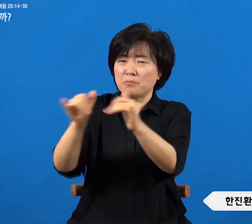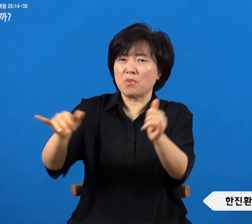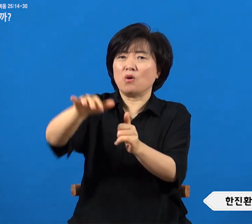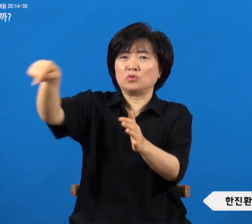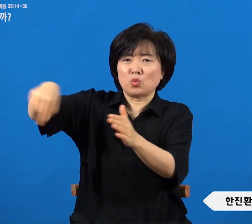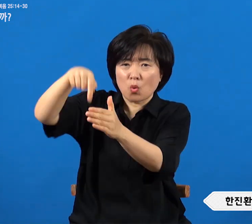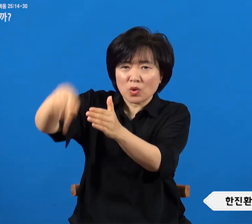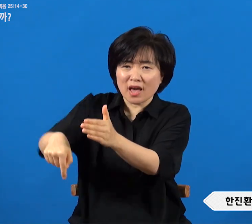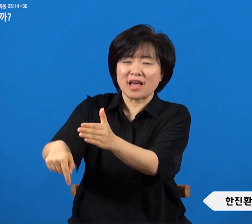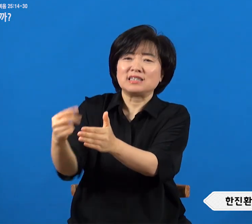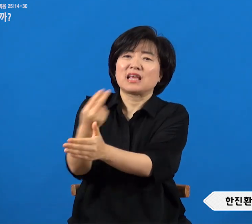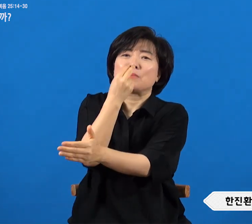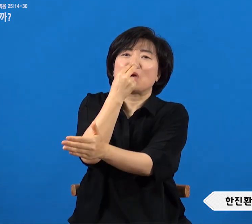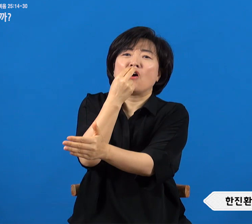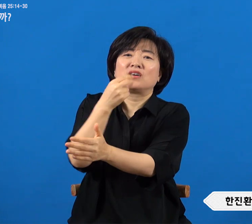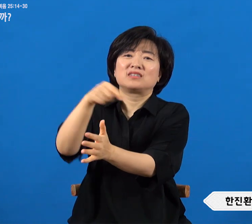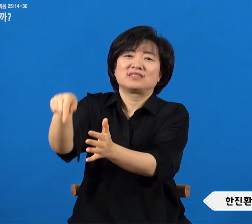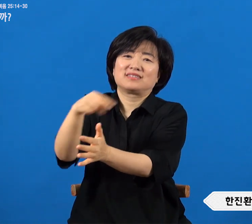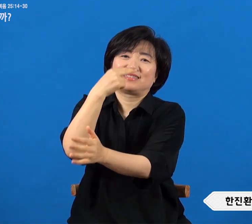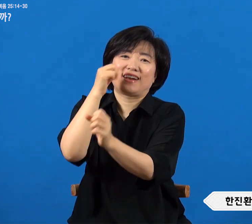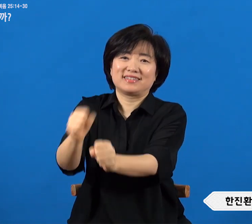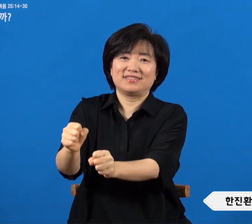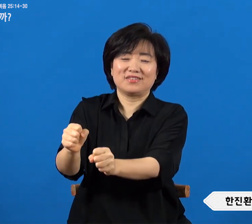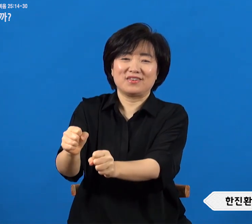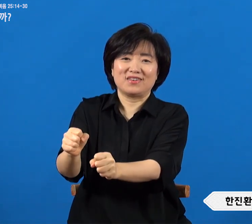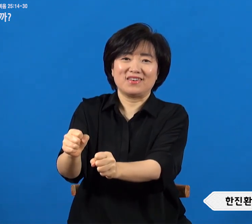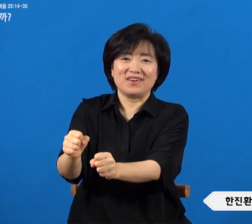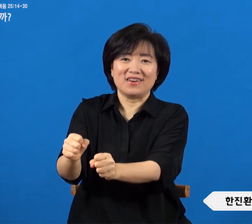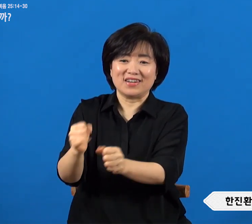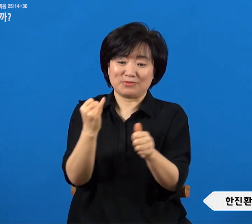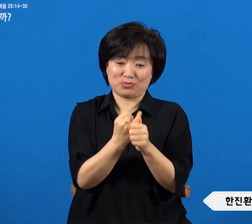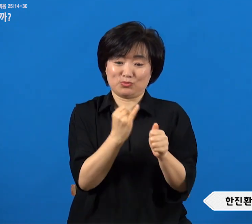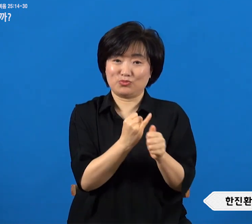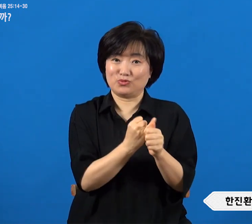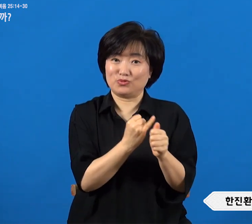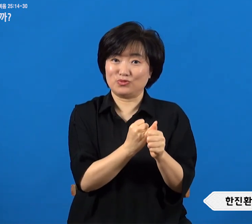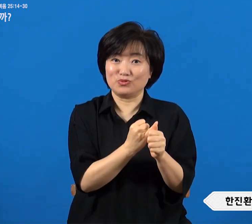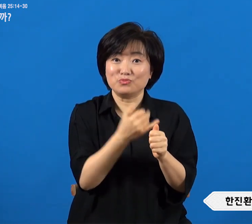살아있습니다. 그 50만 명 속에 살아 숨쉬고 있지 않습니까?